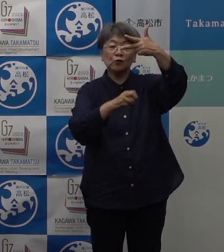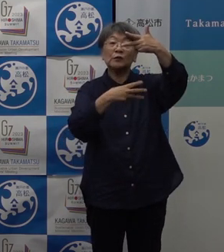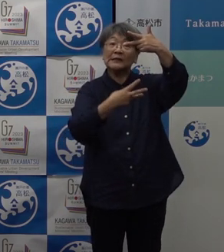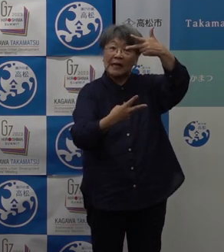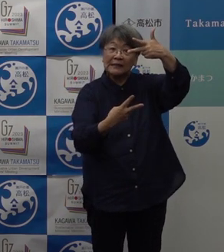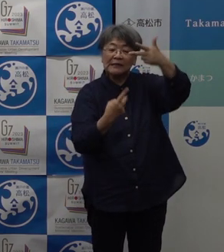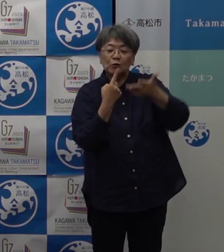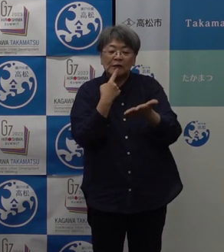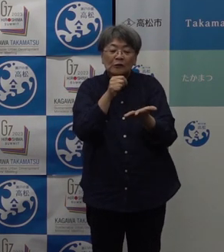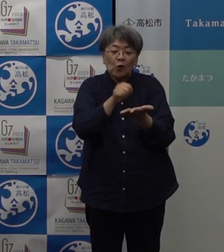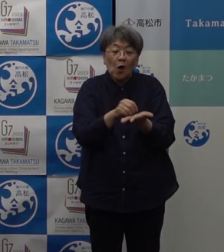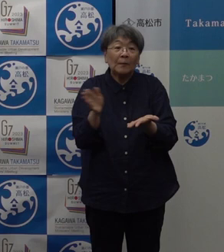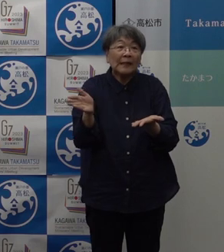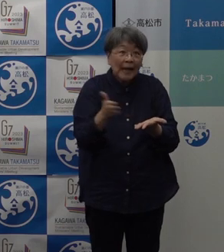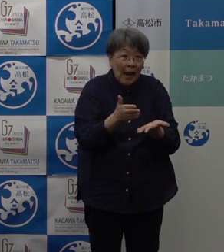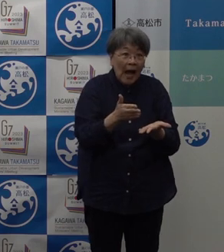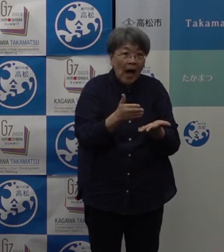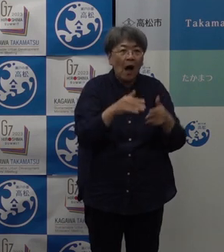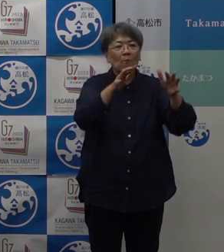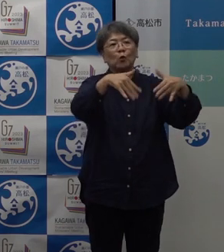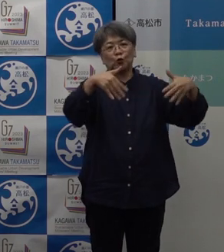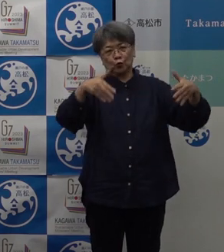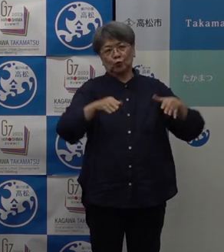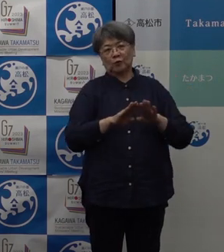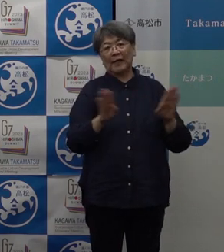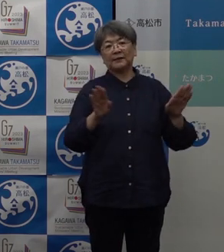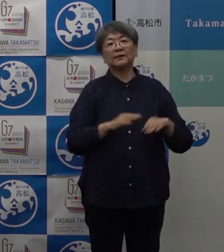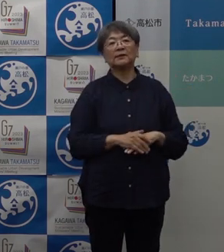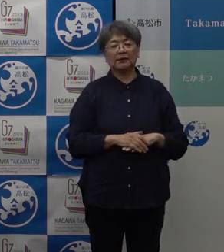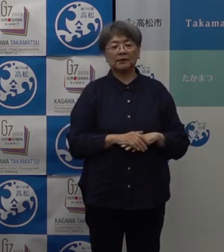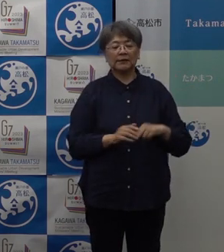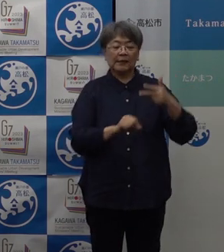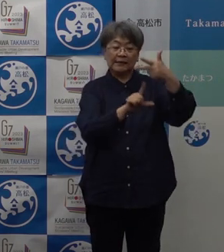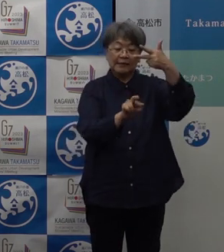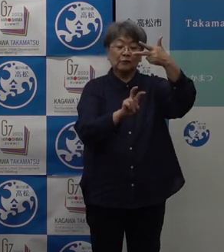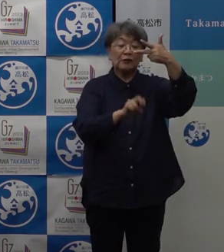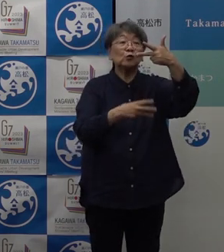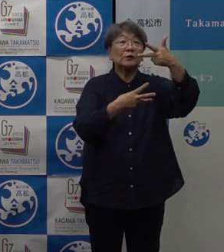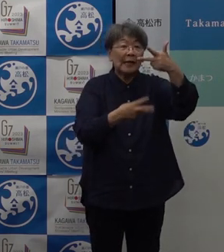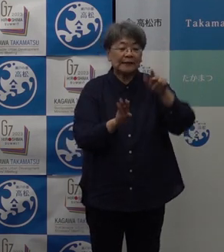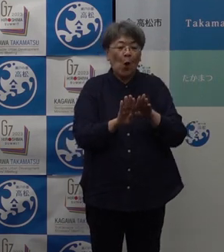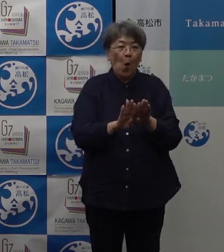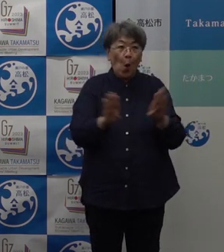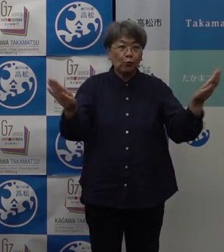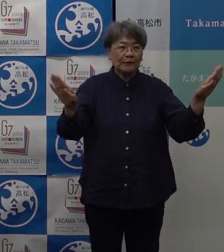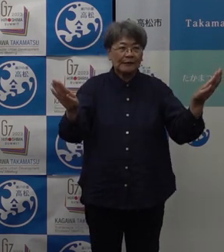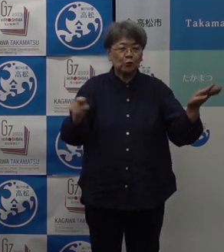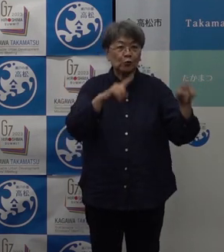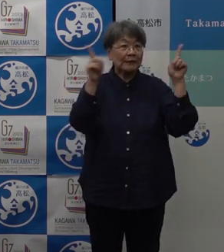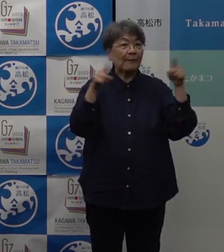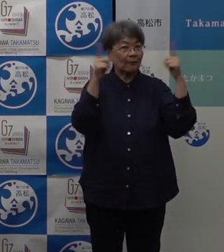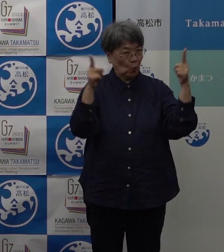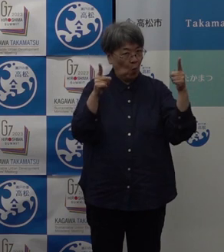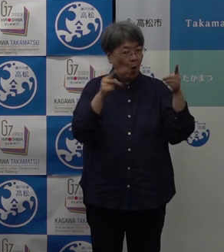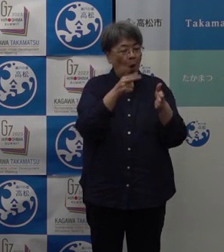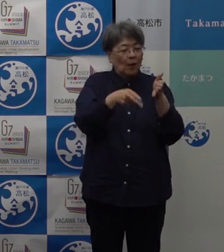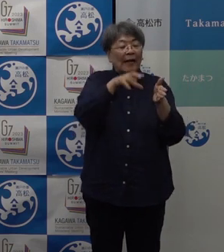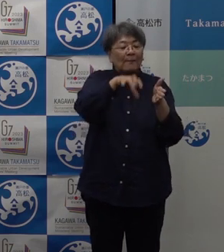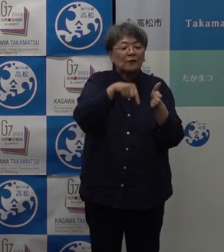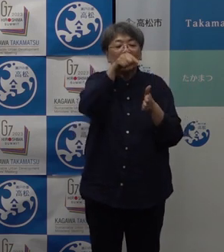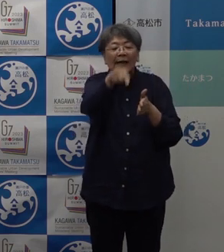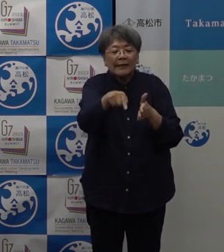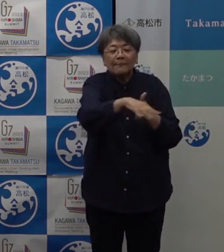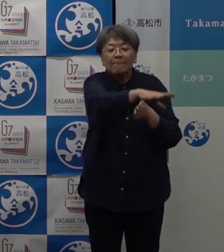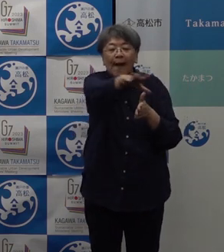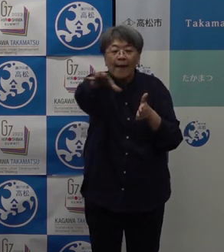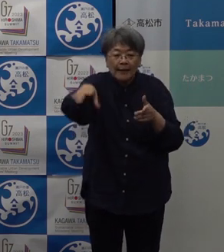日の日曜日から作品の募集を開始をいたします。で、23日にはオープニングイベントを JR 高松駅前広場で